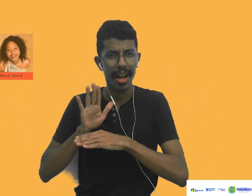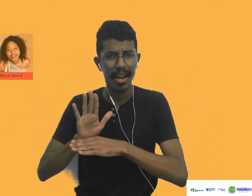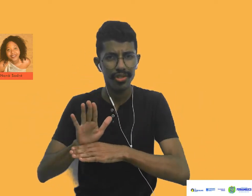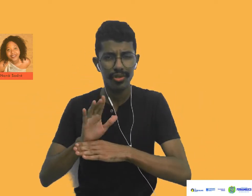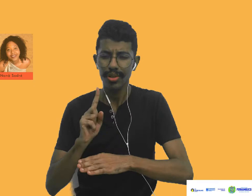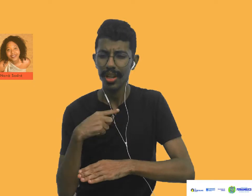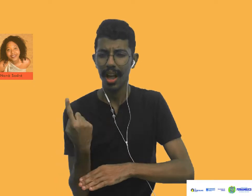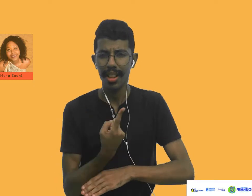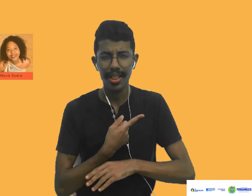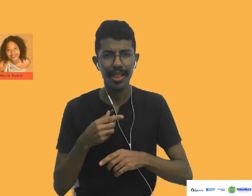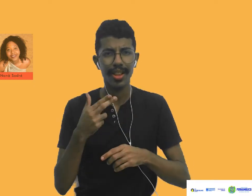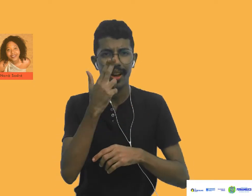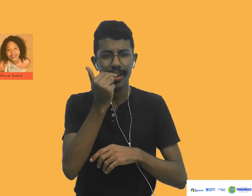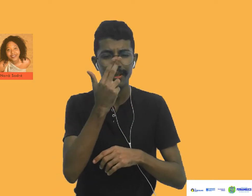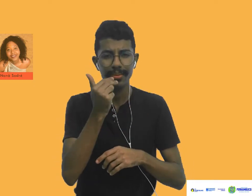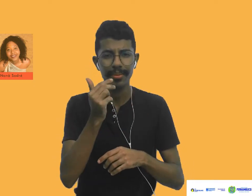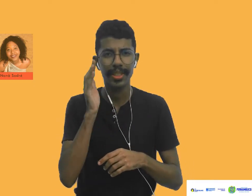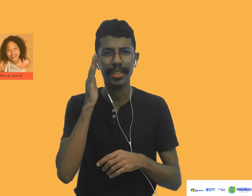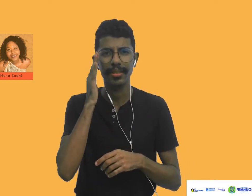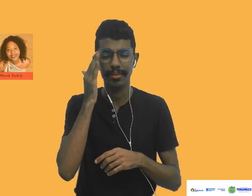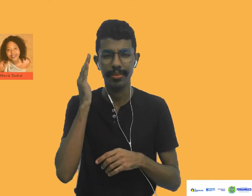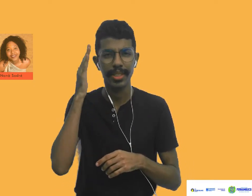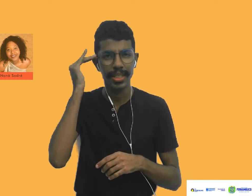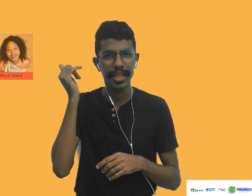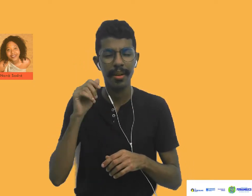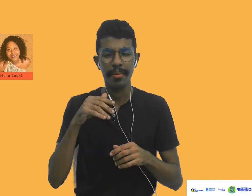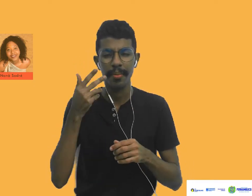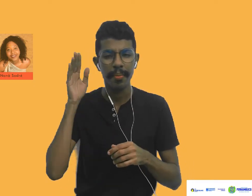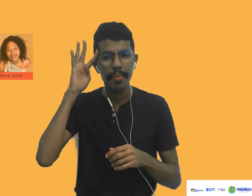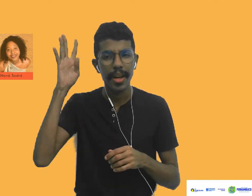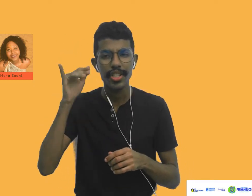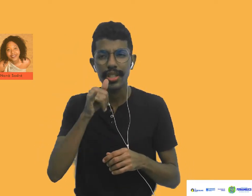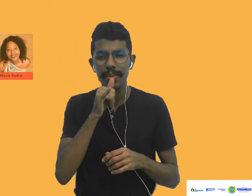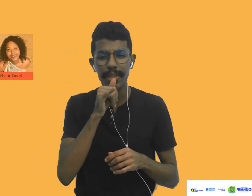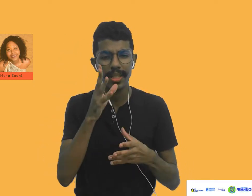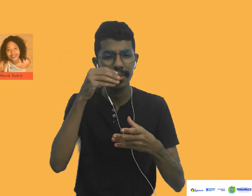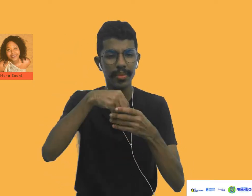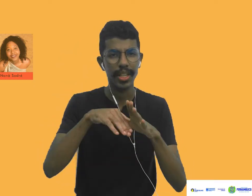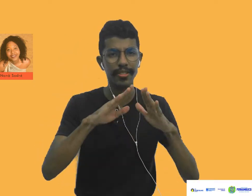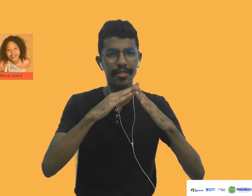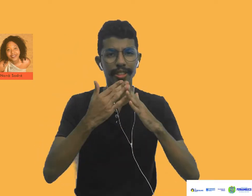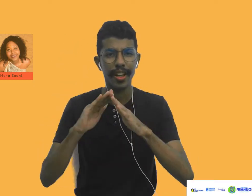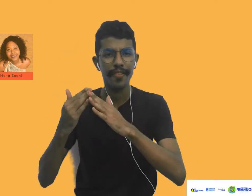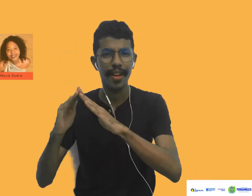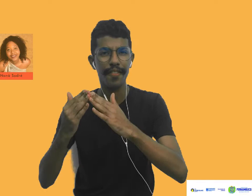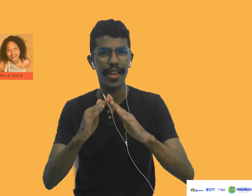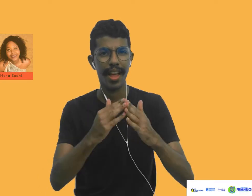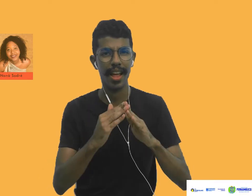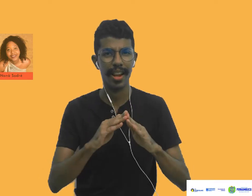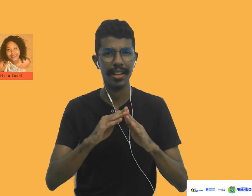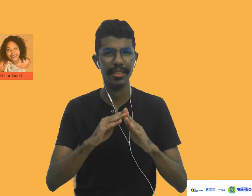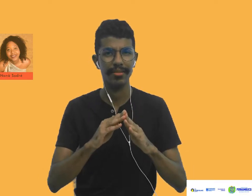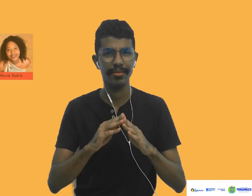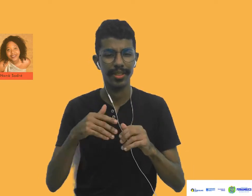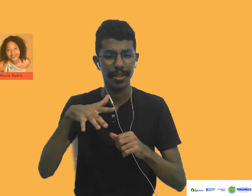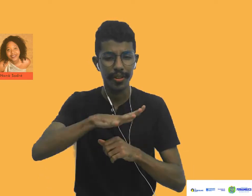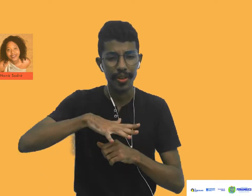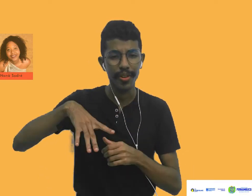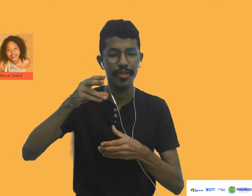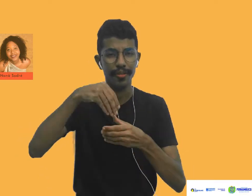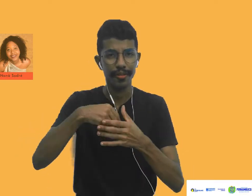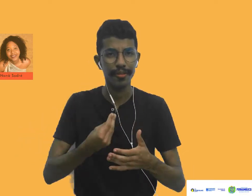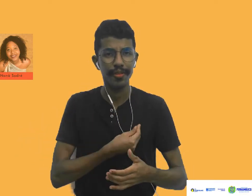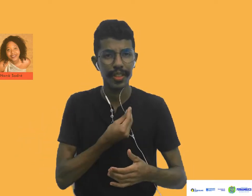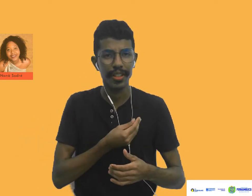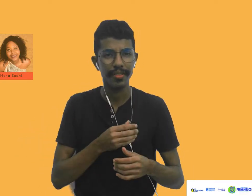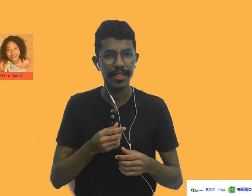das pessoas, 99,9% das pessoas negras, está vivendo naquele espaço. Nós vimos, todos nós acompanhamos o que aconteceu